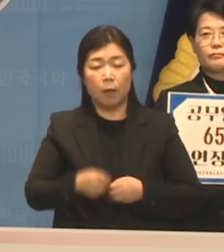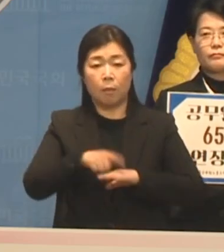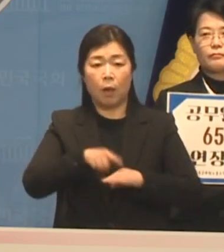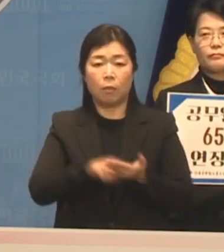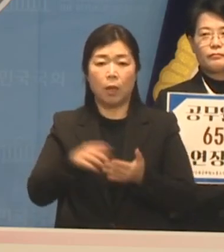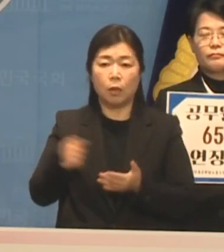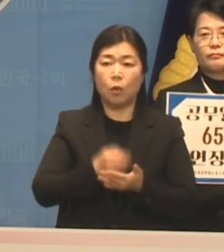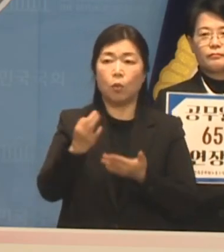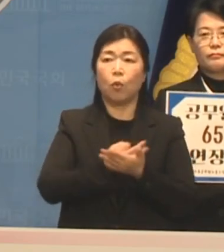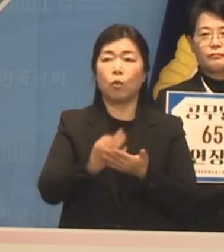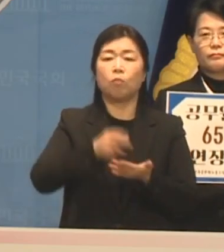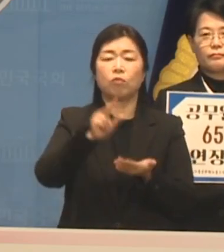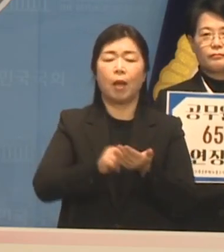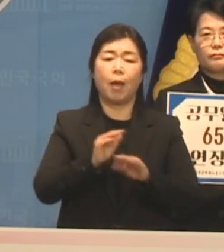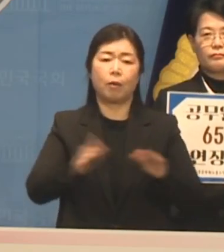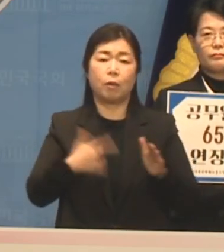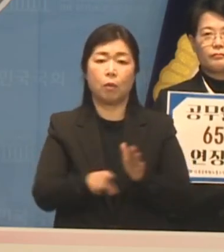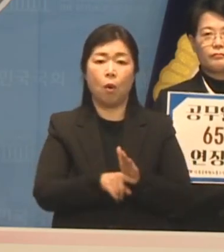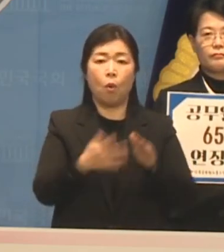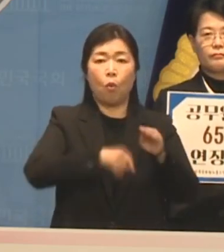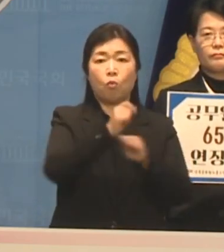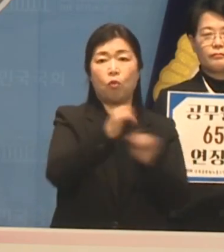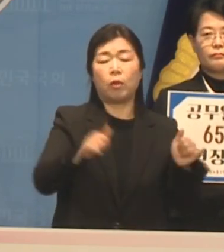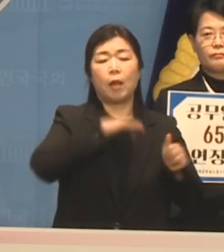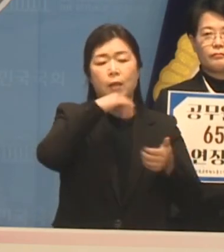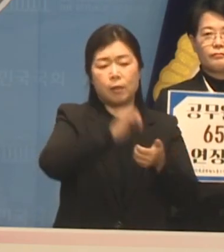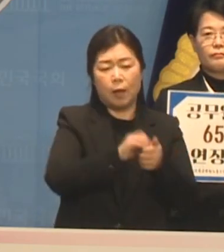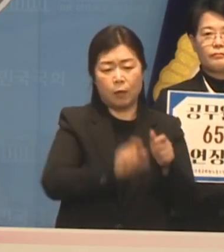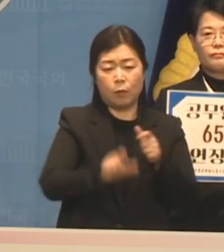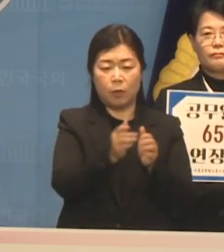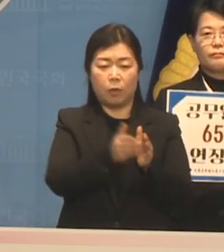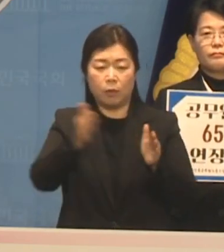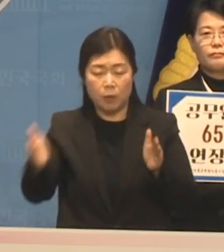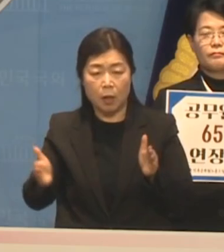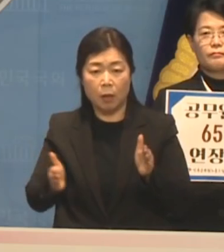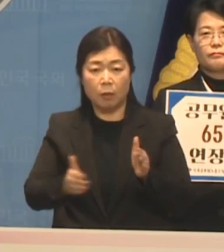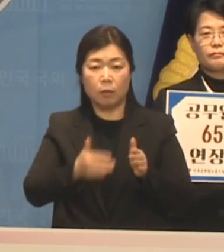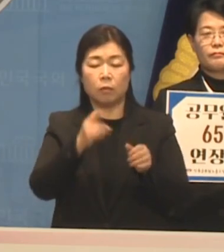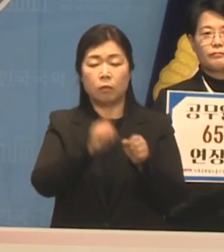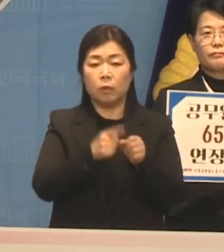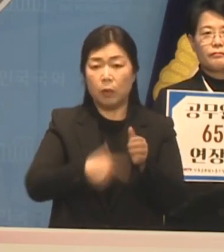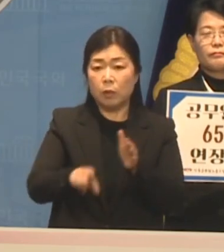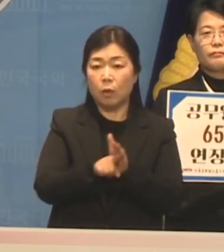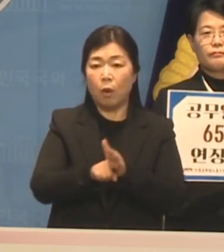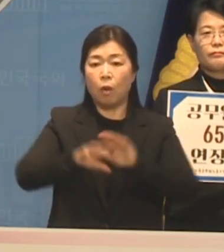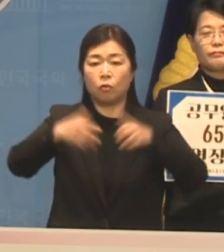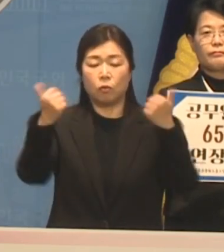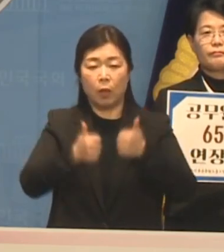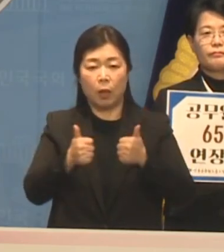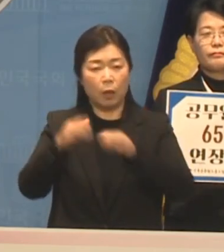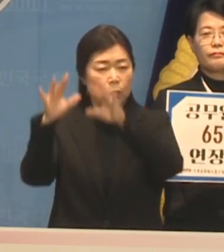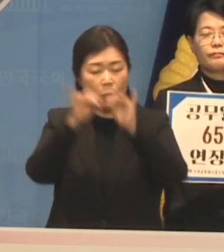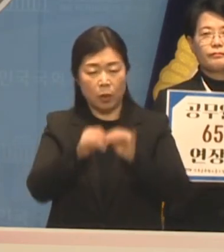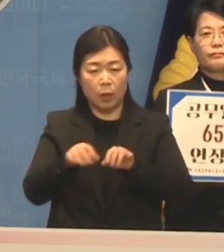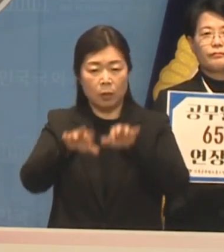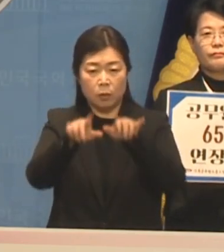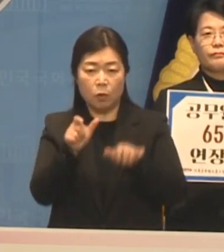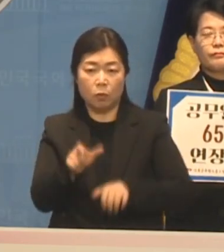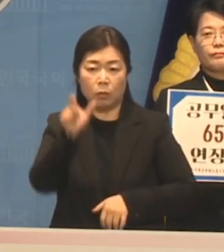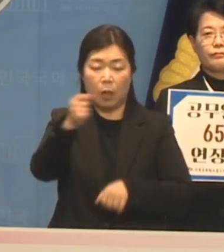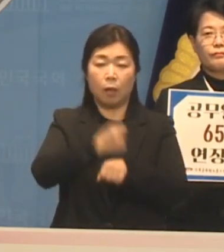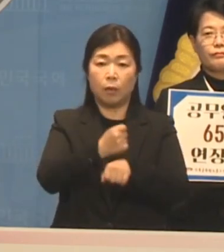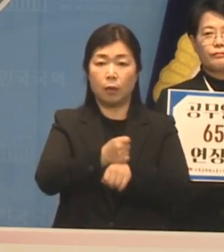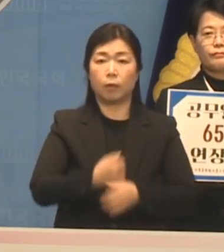소득 공백 해소를 위한 공무원 정년 연장의 논의를 요구하는 국회 국민동의 청원을 시작한다. 해외